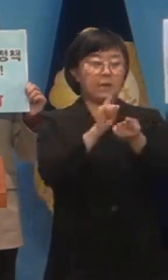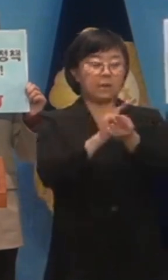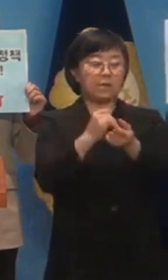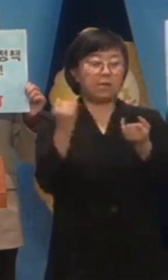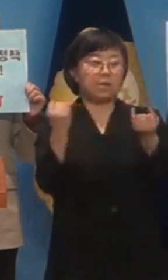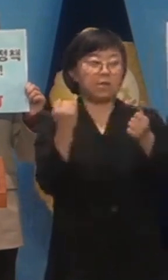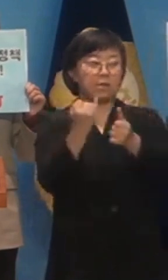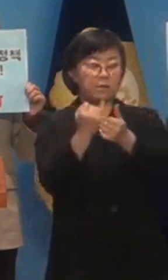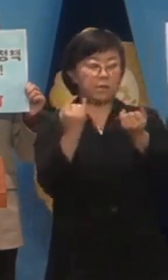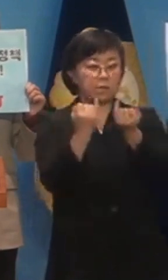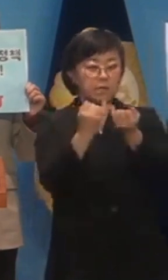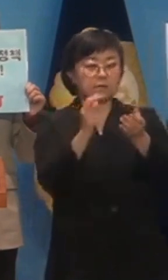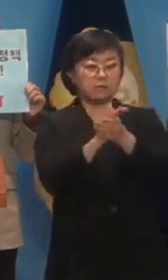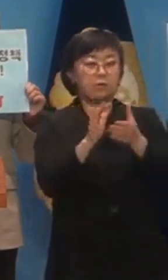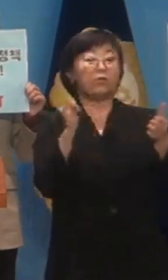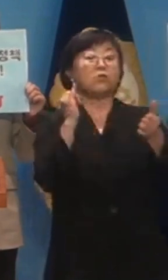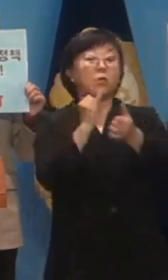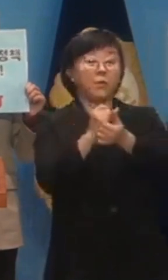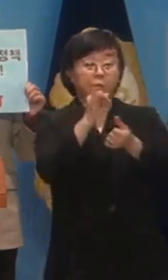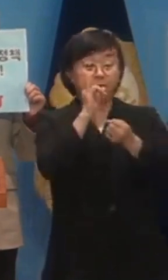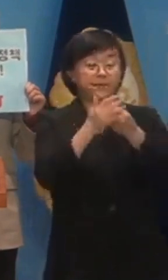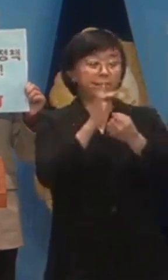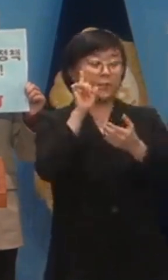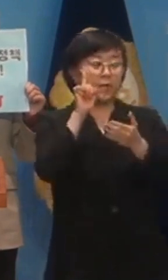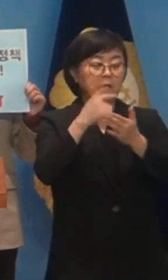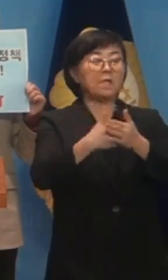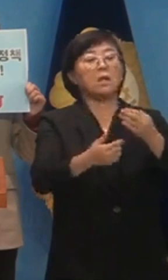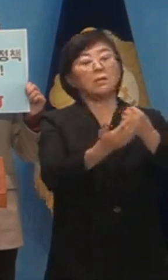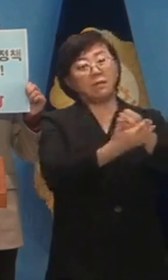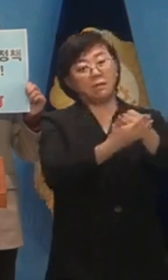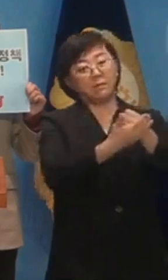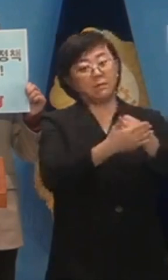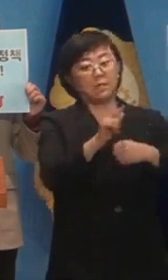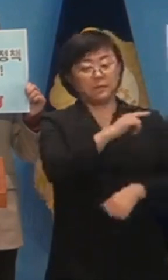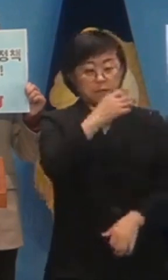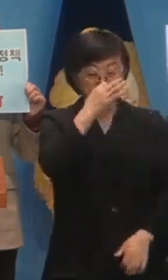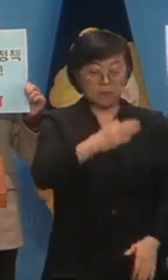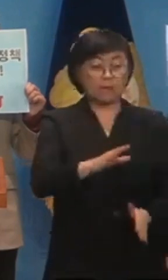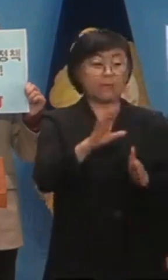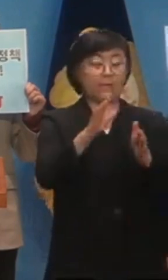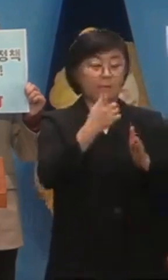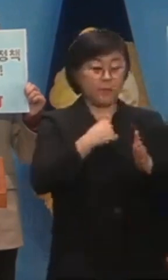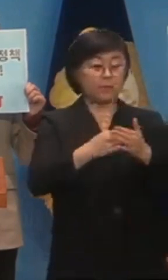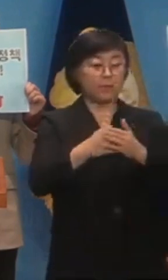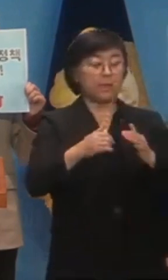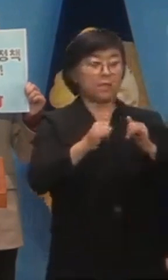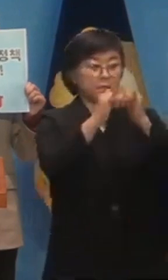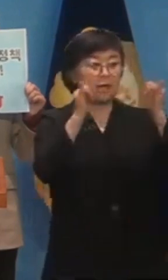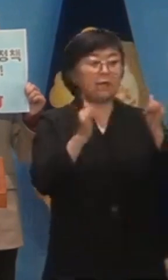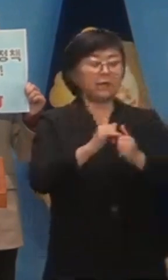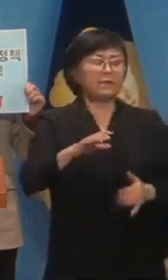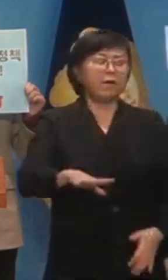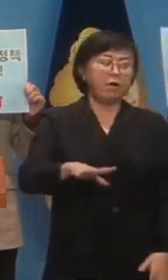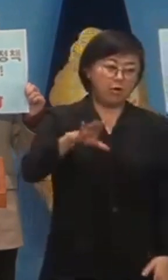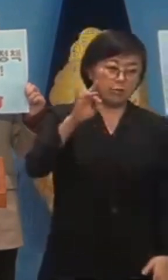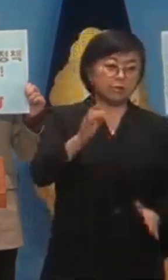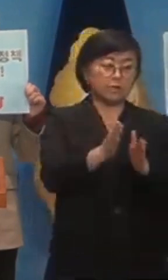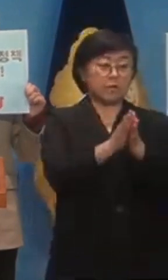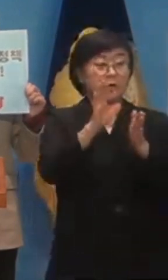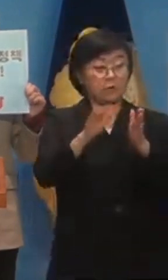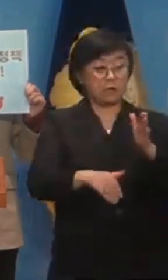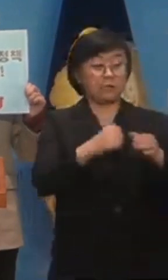여자친구와 결혼을 했습니다. 저에게 내일 채용 공제는 가장 힘들었던 사회 초년생 시기를 넘어갈 수